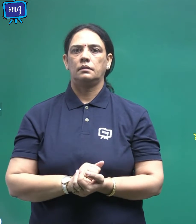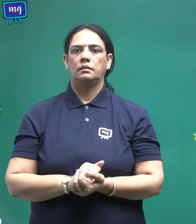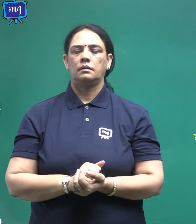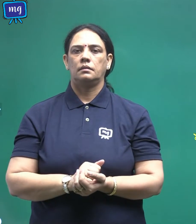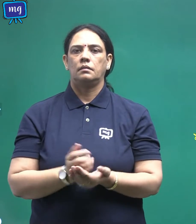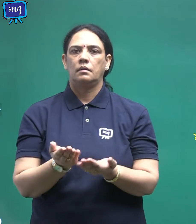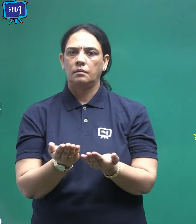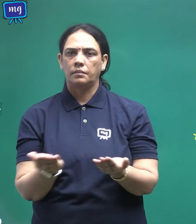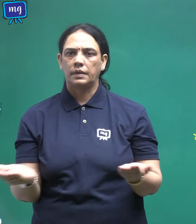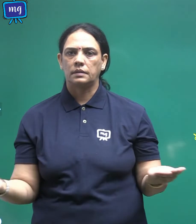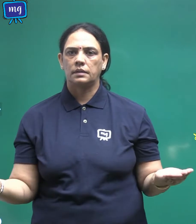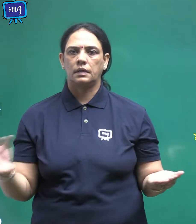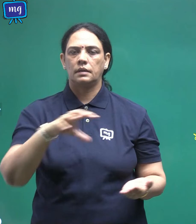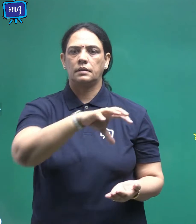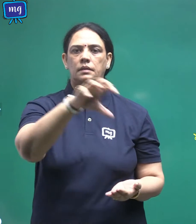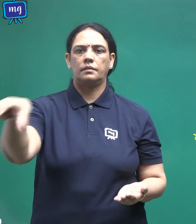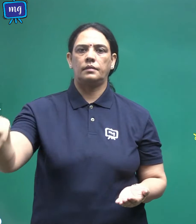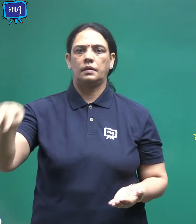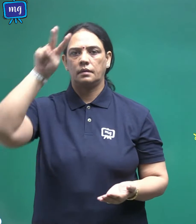पृष्ठीय क्षेत्रफल।